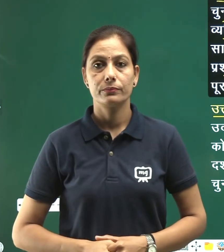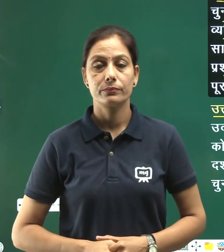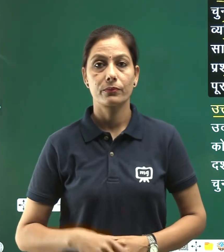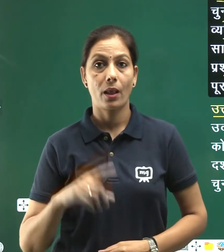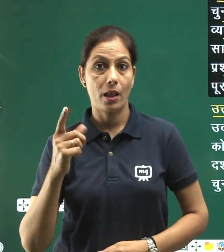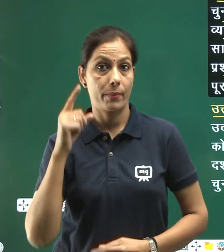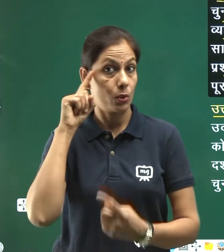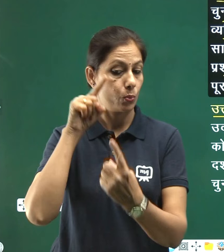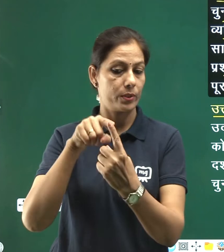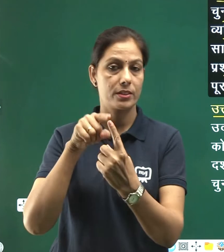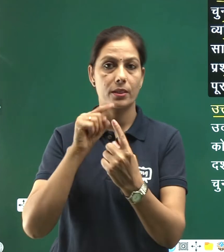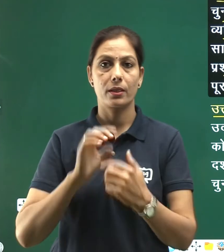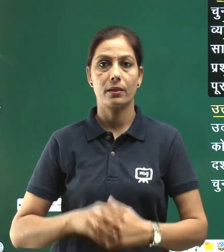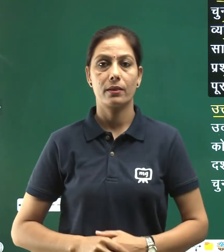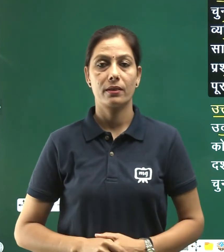एकमात्र उद्देश्य है